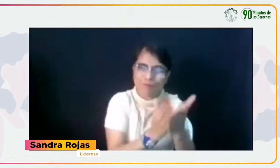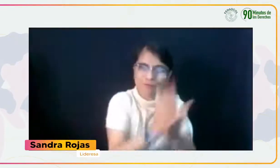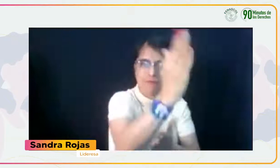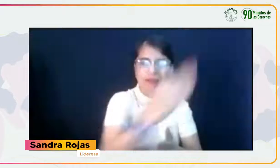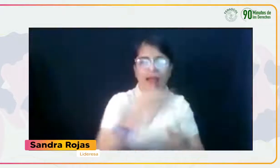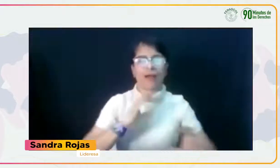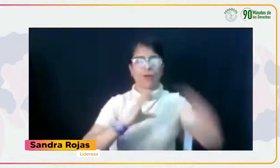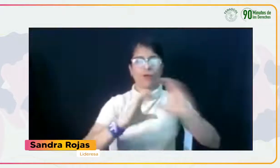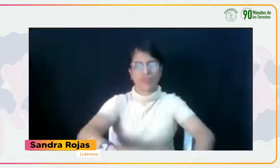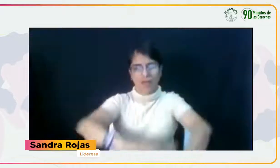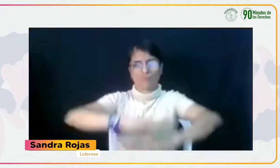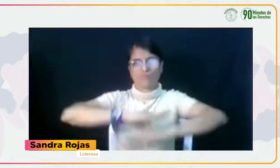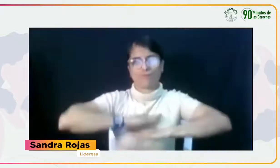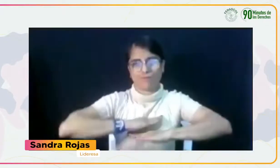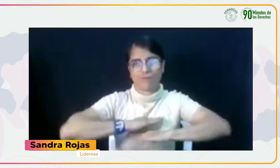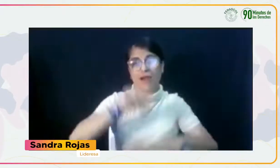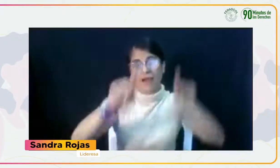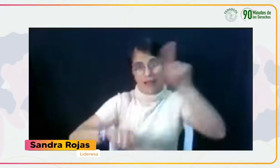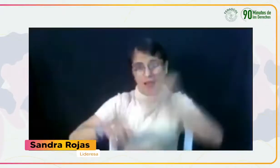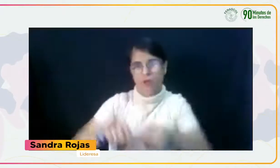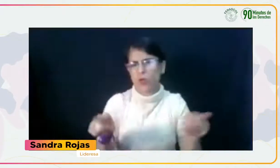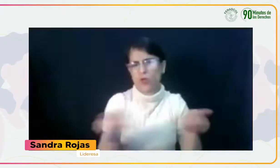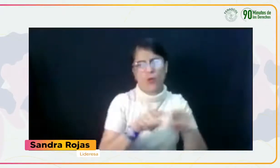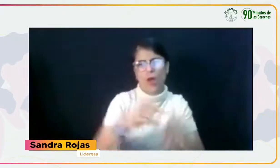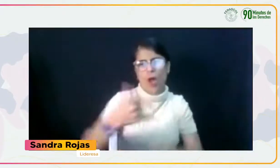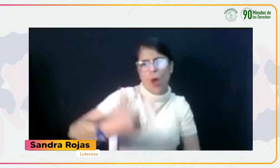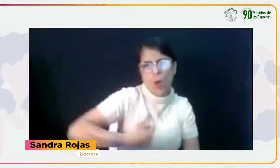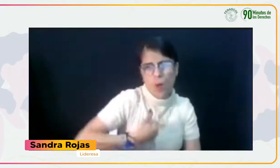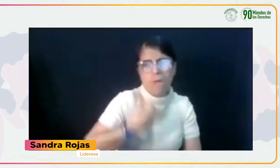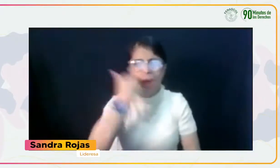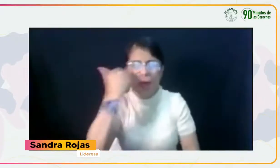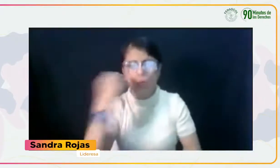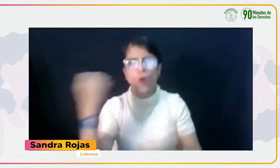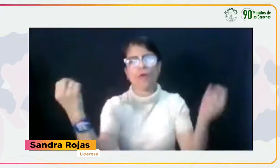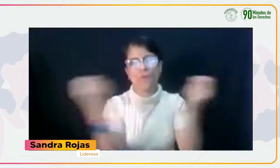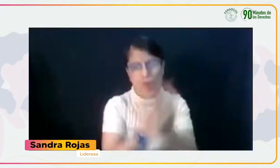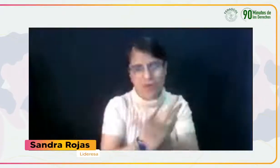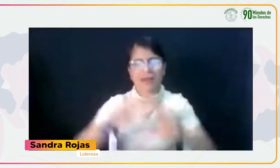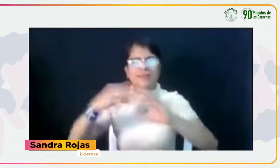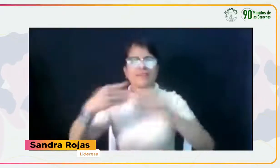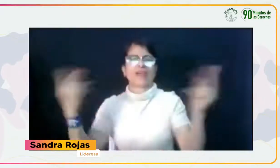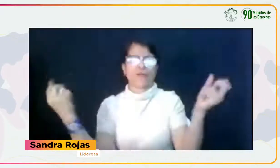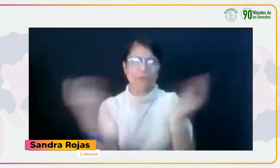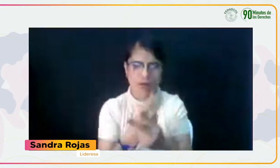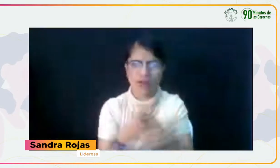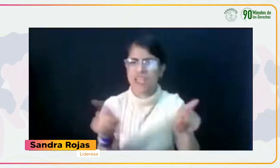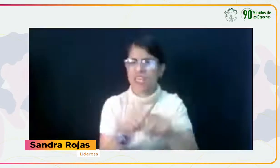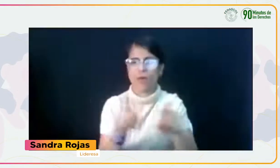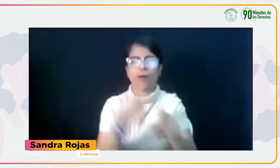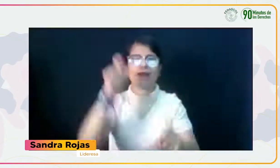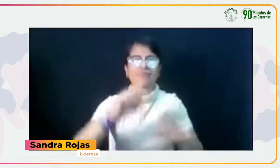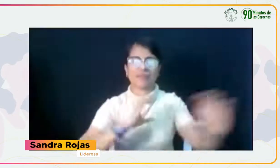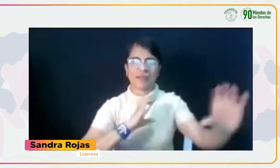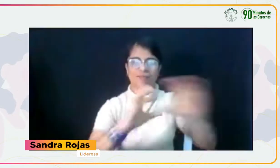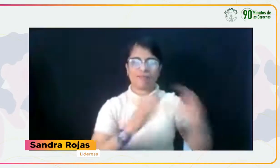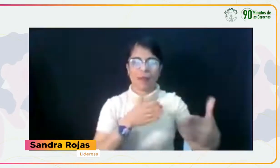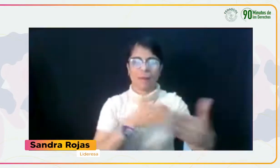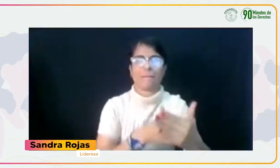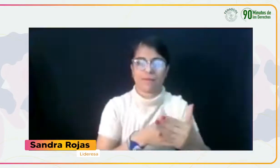hayan intérpretes en estas entidades para garantizar el derecho a la comunicación, tanto para todos los jóvenes como